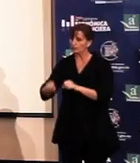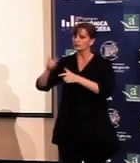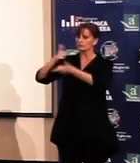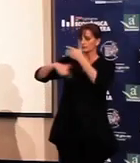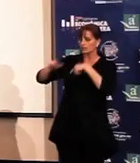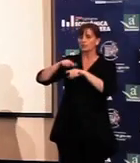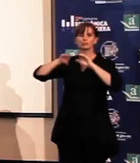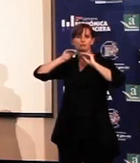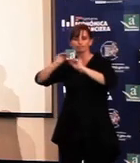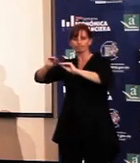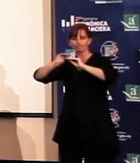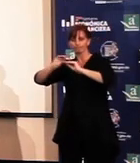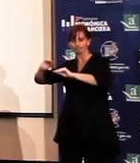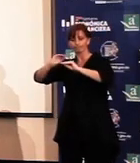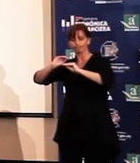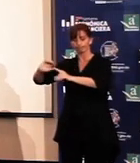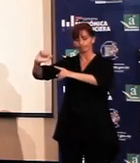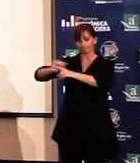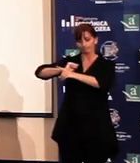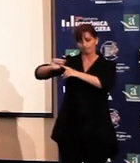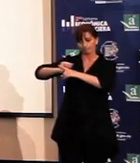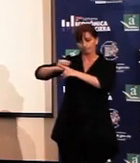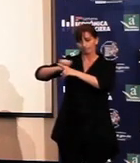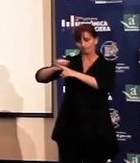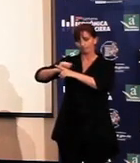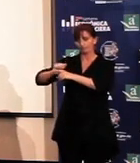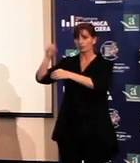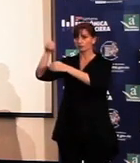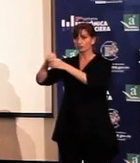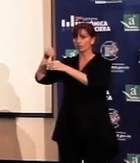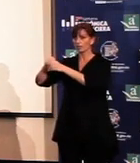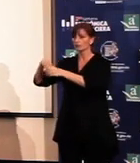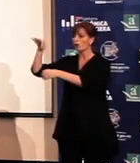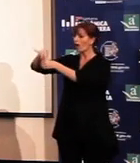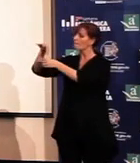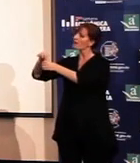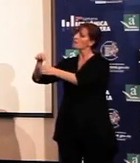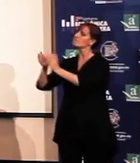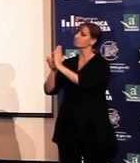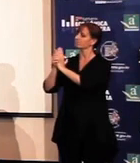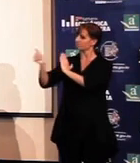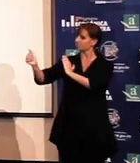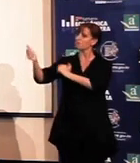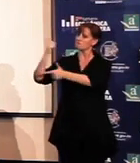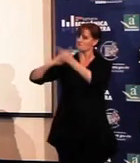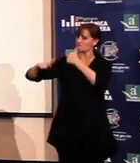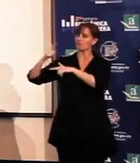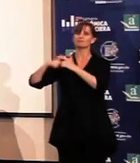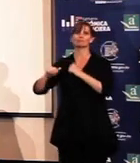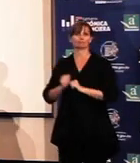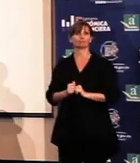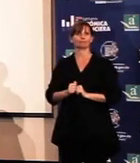idea de nosotros capacitar nuestros ejecutivos de negocios que atienden a los clientes en lengua de seña